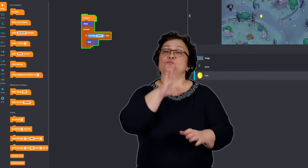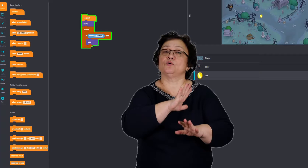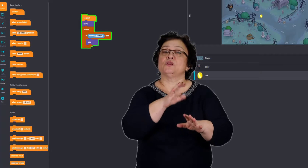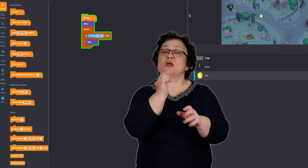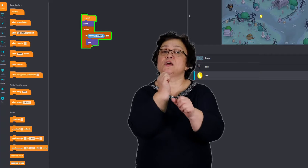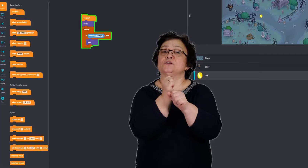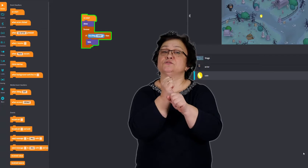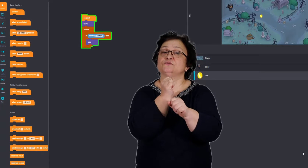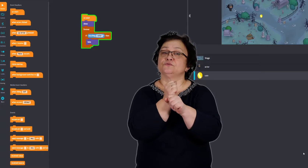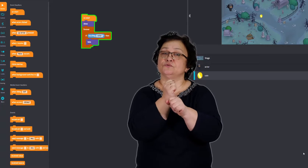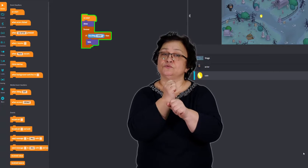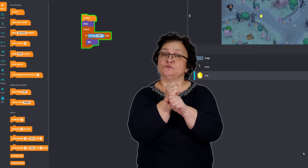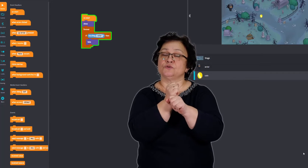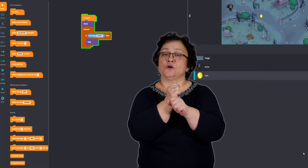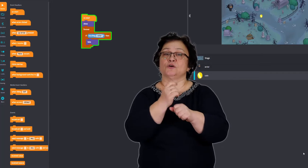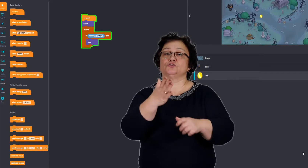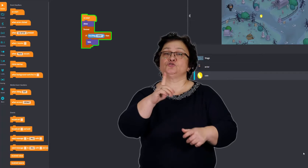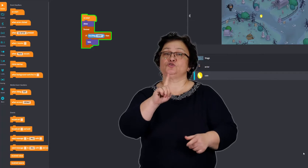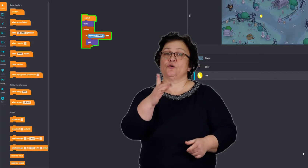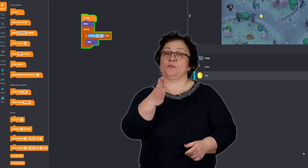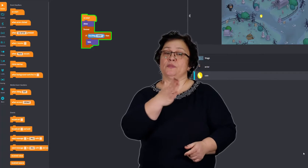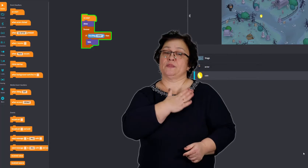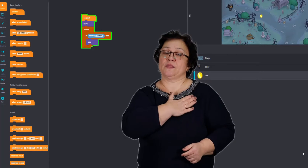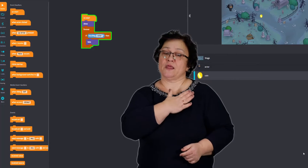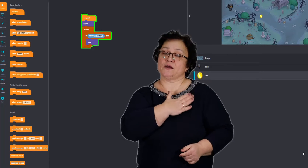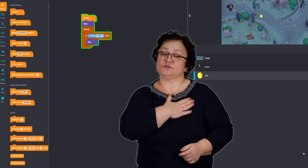не зробити так, щоб наш